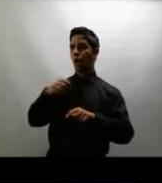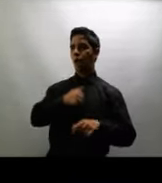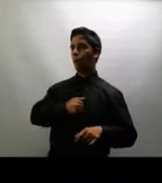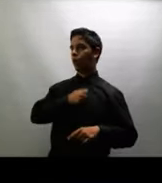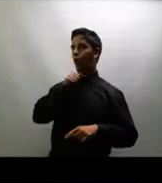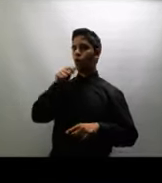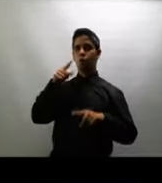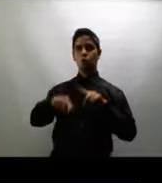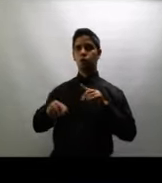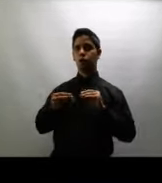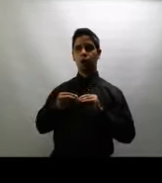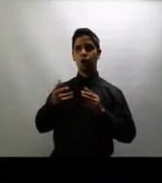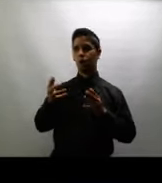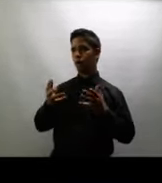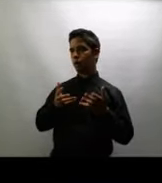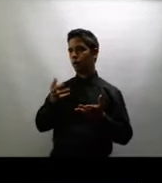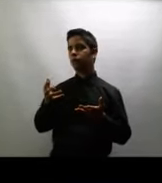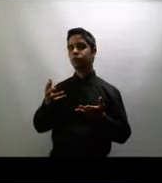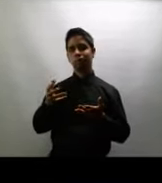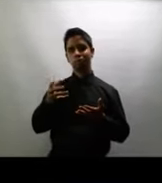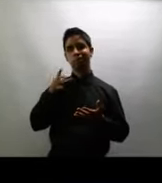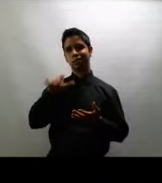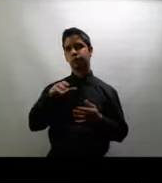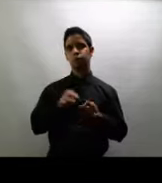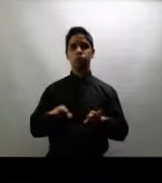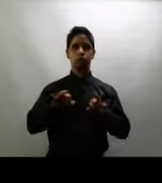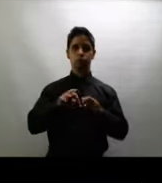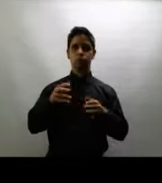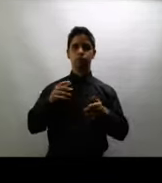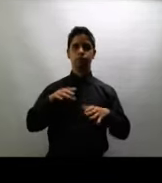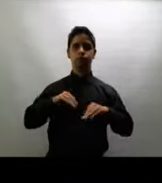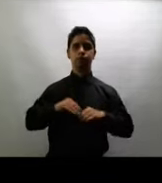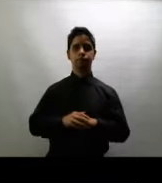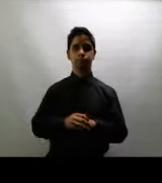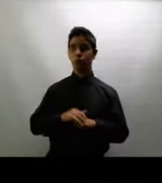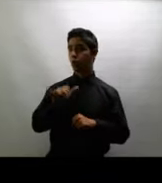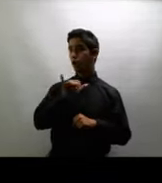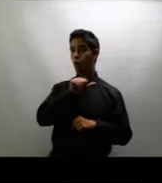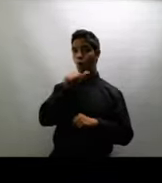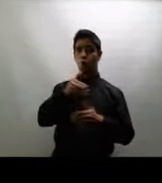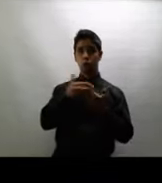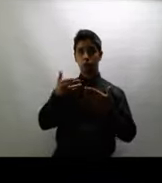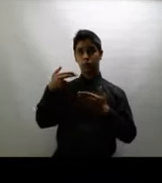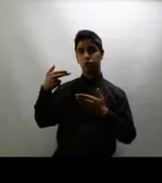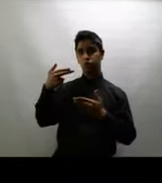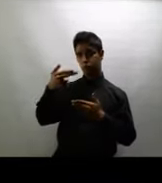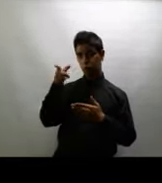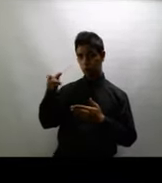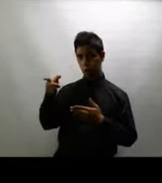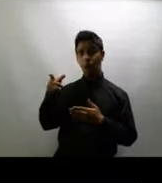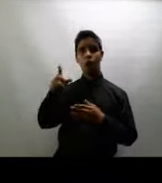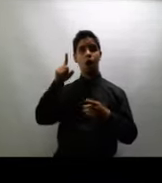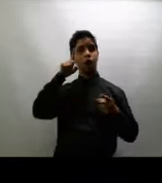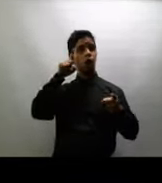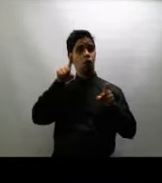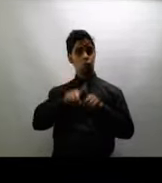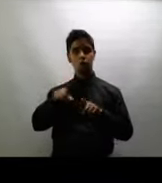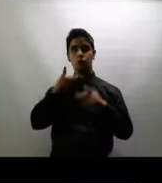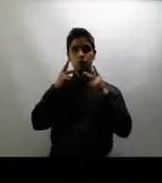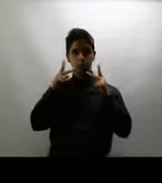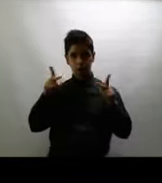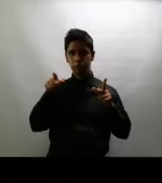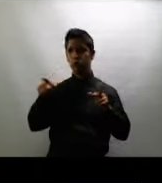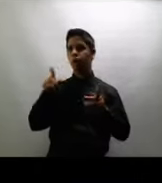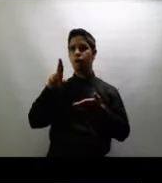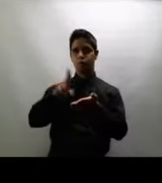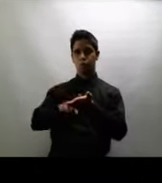evento histórico fue el acuerdo de paz que firmó en Colombia el presidente.